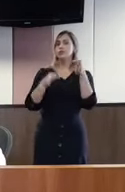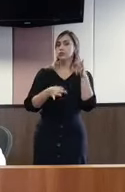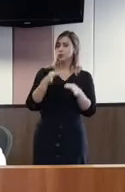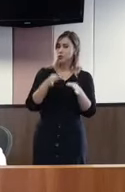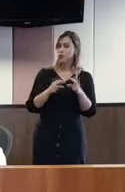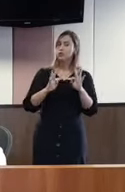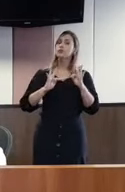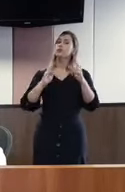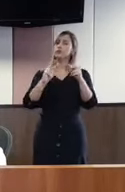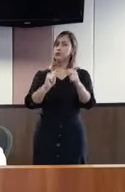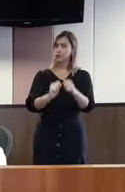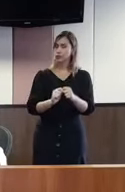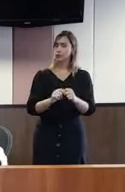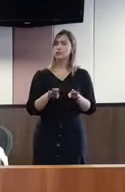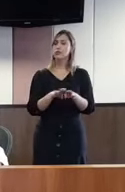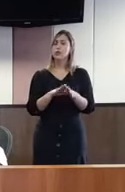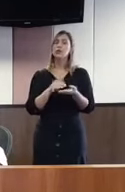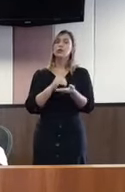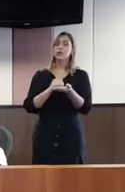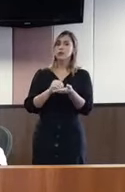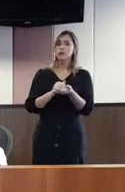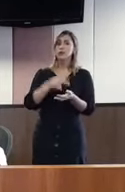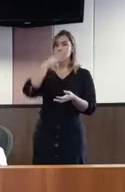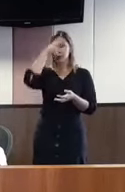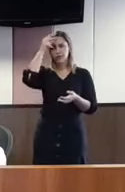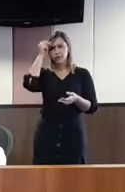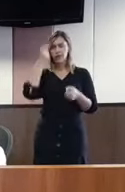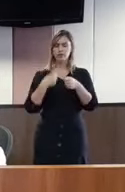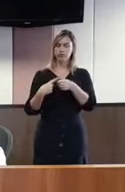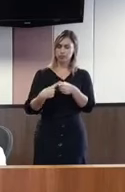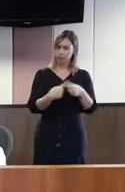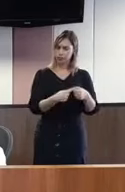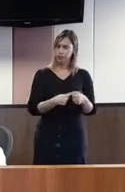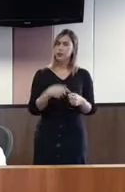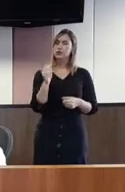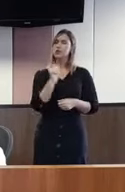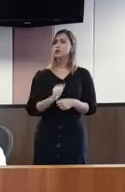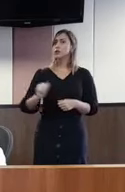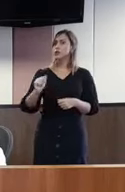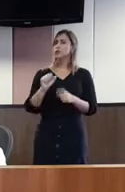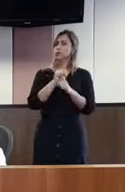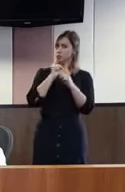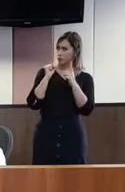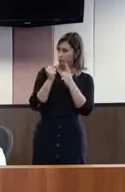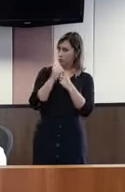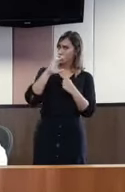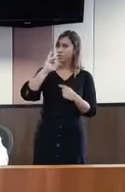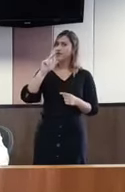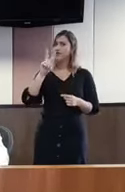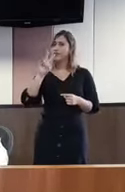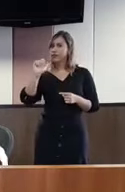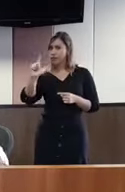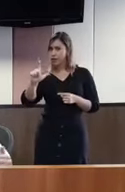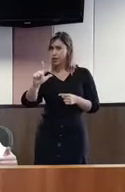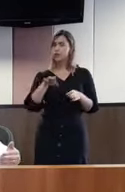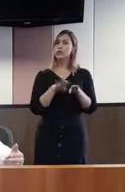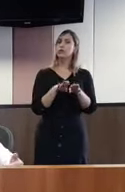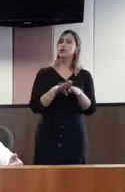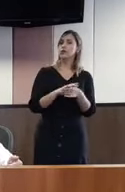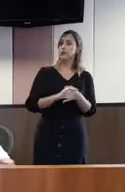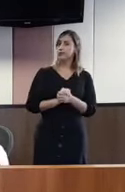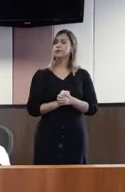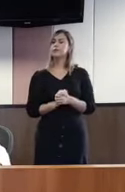de Contas, com o apoio de muitos prefeitos, né, a sociedade civil. Agradeço. Hoje, por exemplo, está chegando aqui,